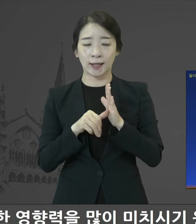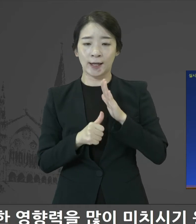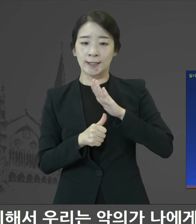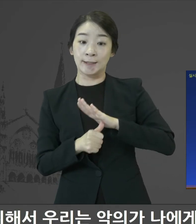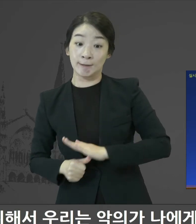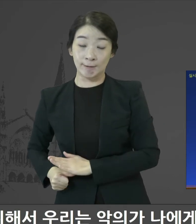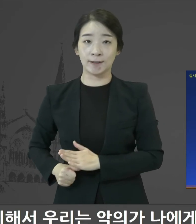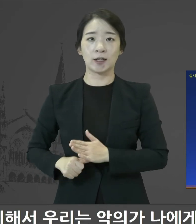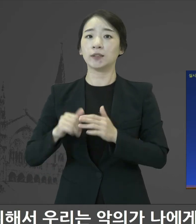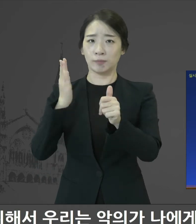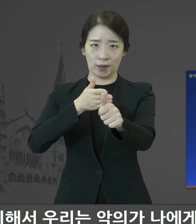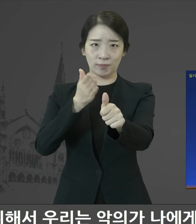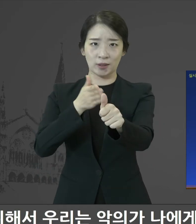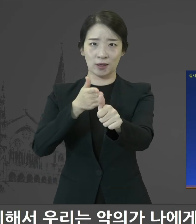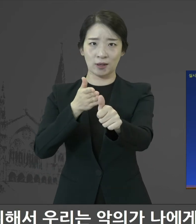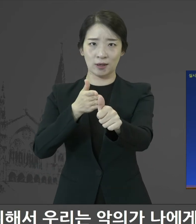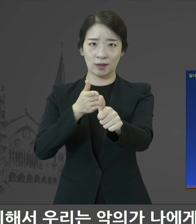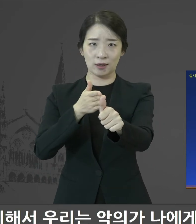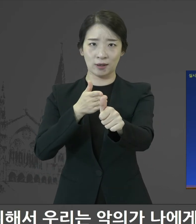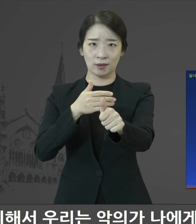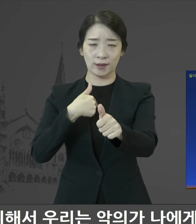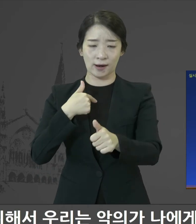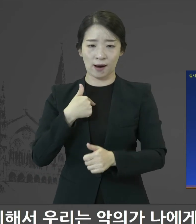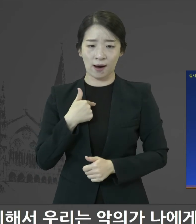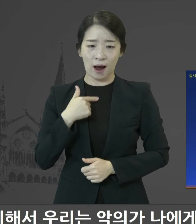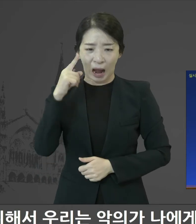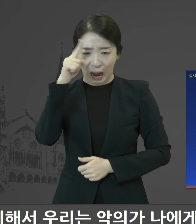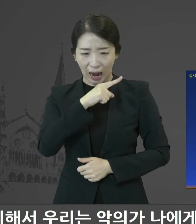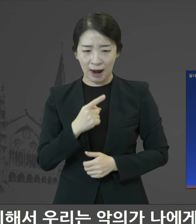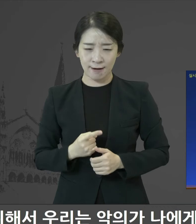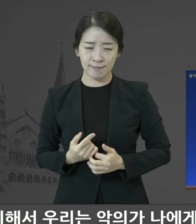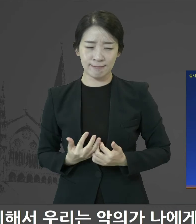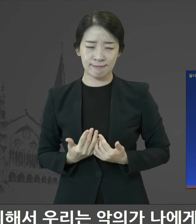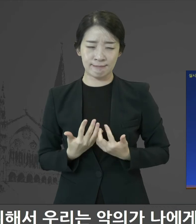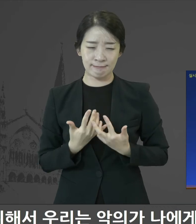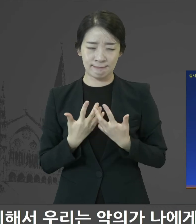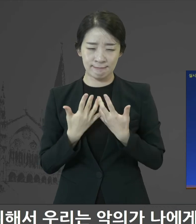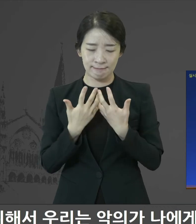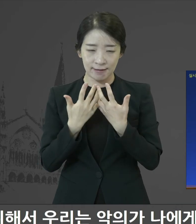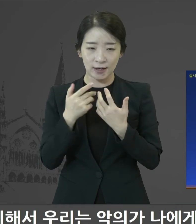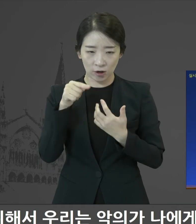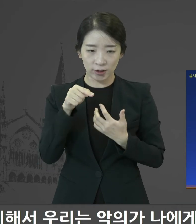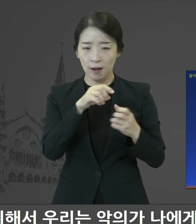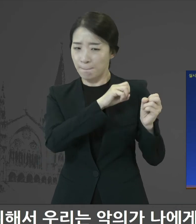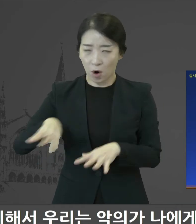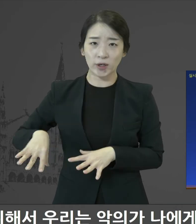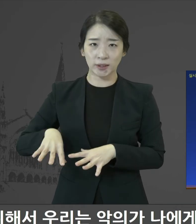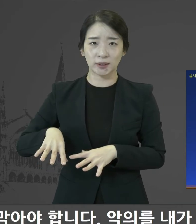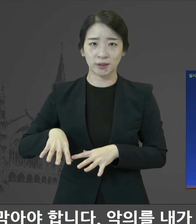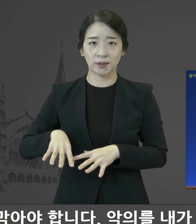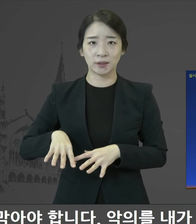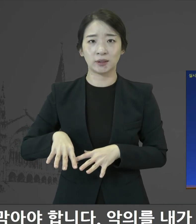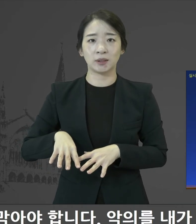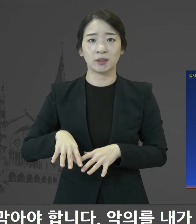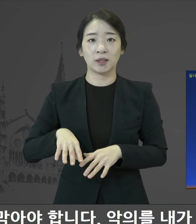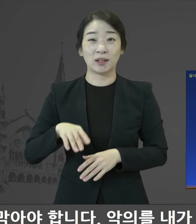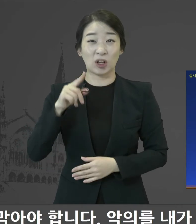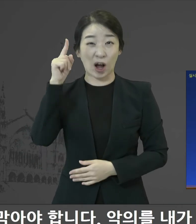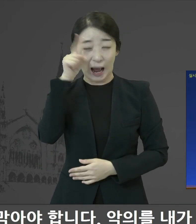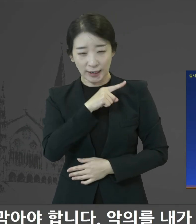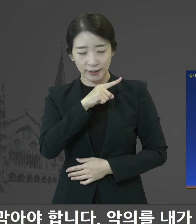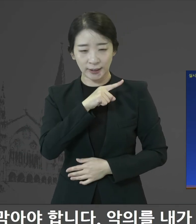됩니다. 악의를 내가 해결할 수 있는, 내가 버려버릴 수 있는, 그래서